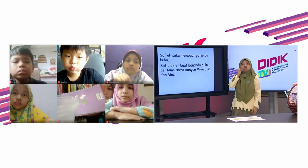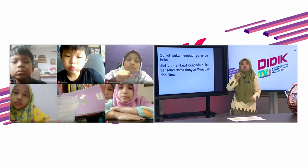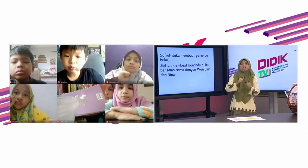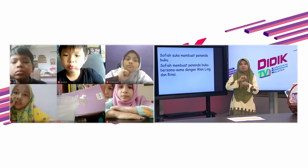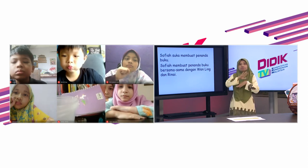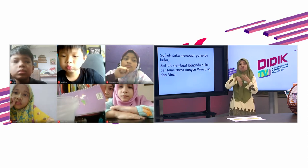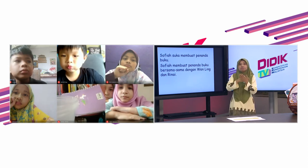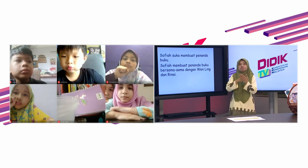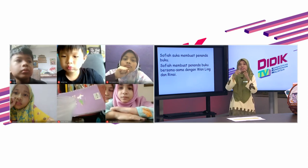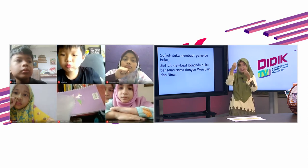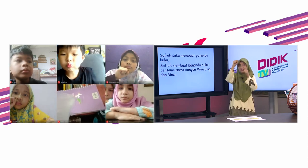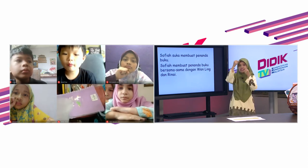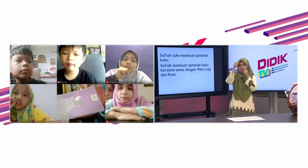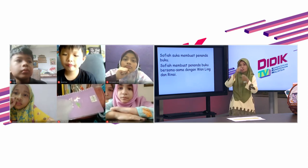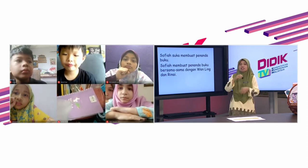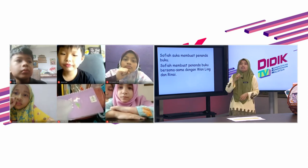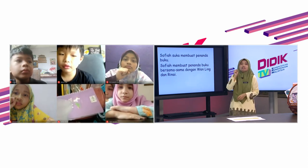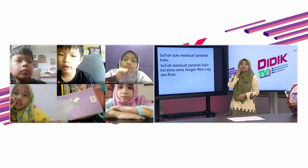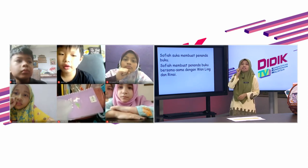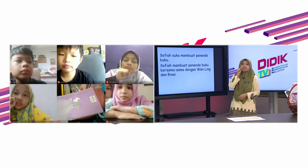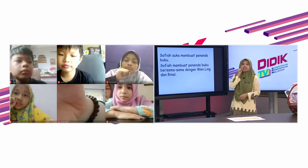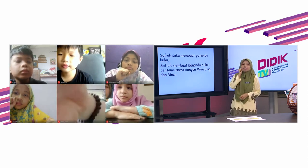Ikut semua? Sedia tak semua?